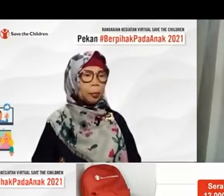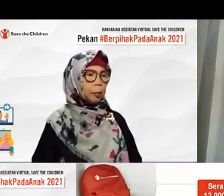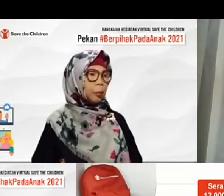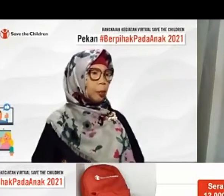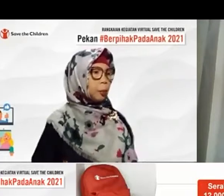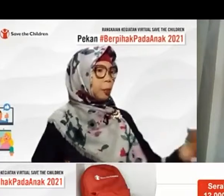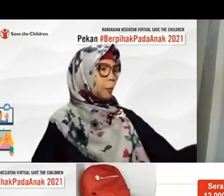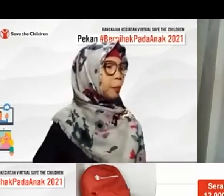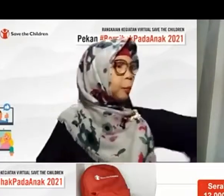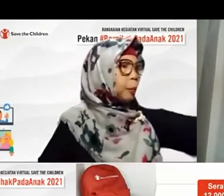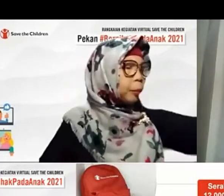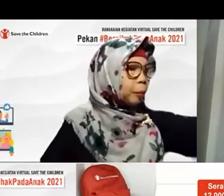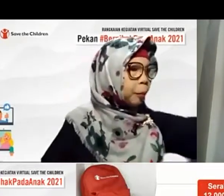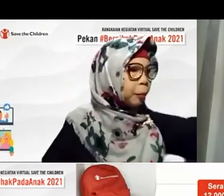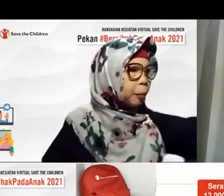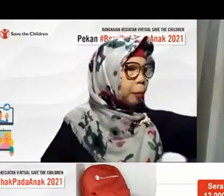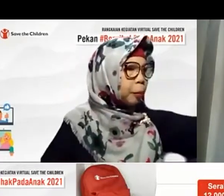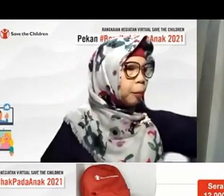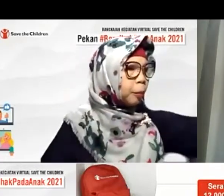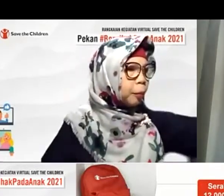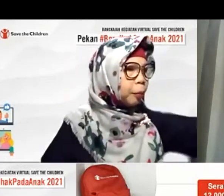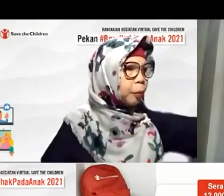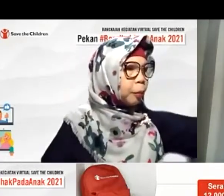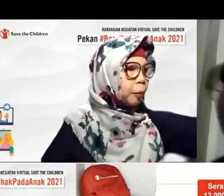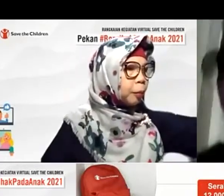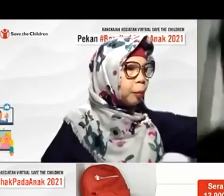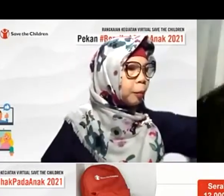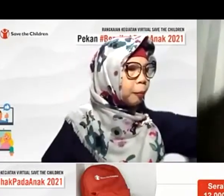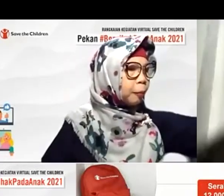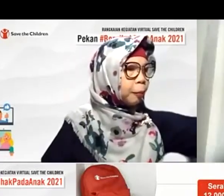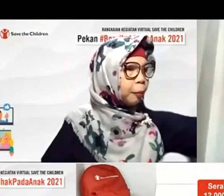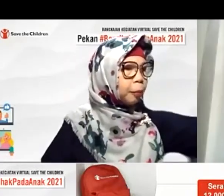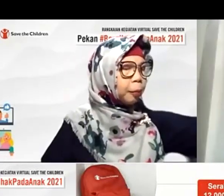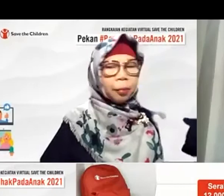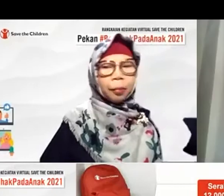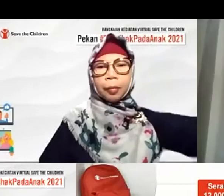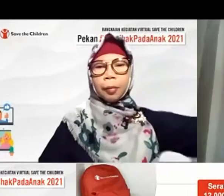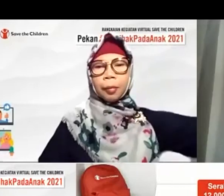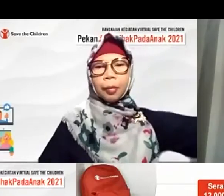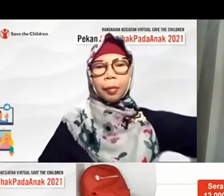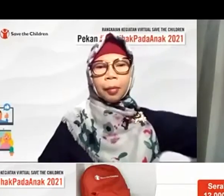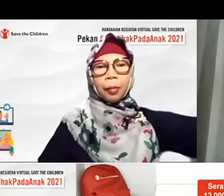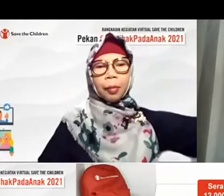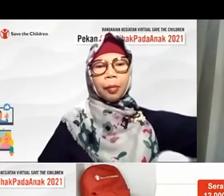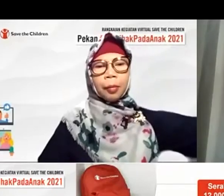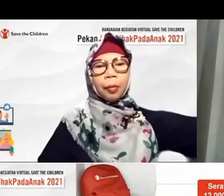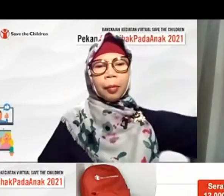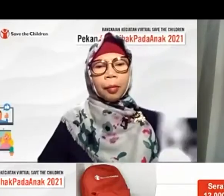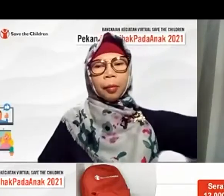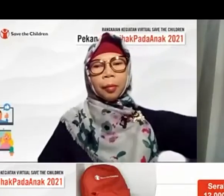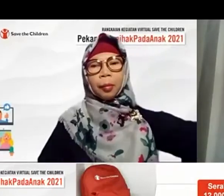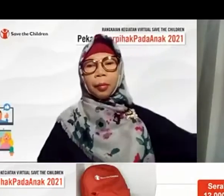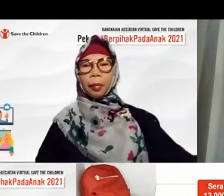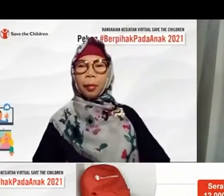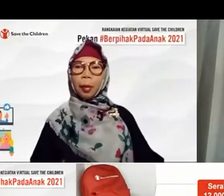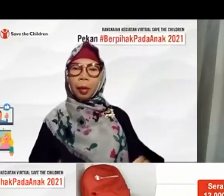bisa mencapai, tentunya akan mencapai cita-cita ke depan gitu ya. Jadi kami titip paket belajar ini Pak